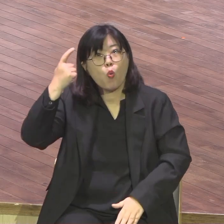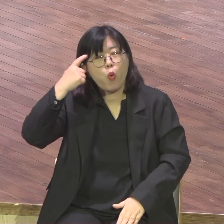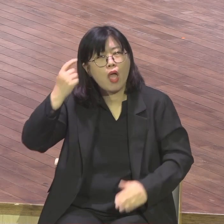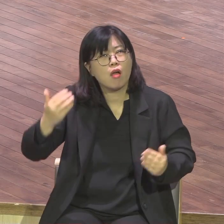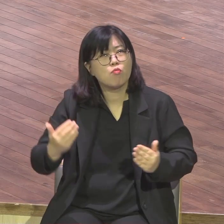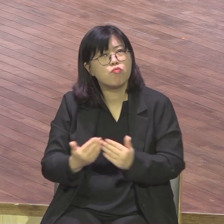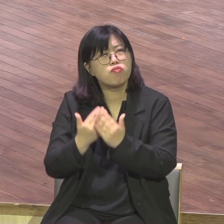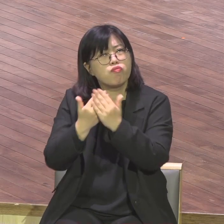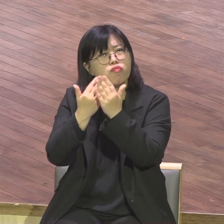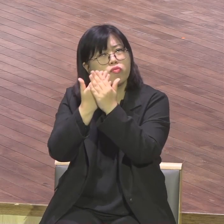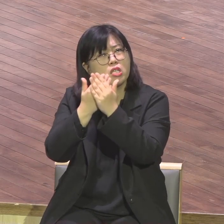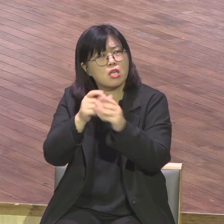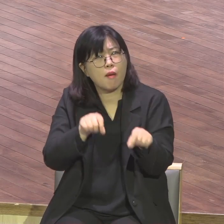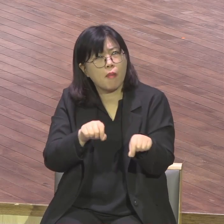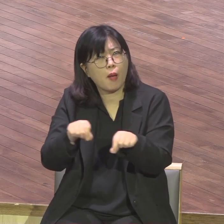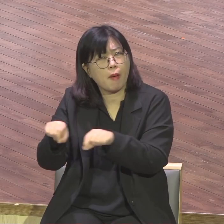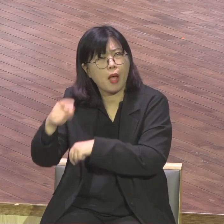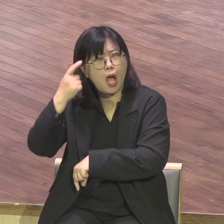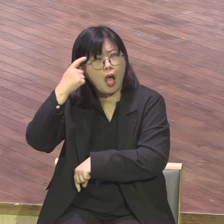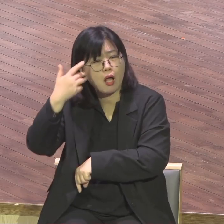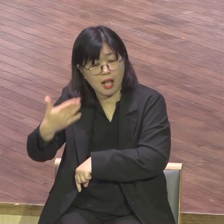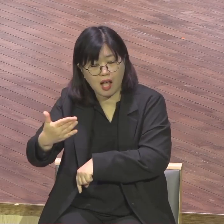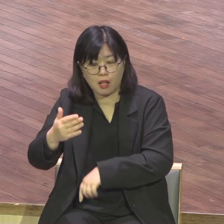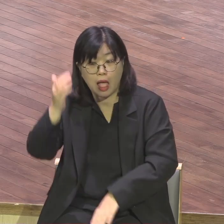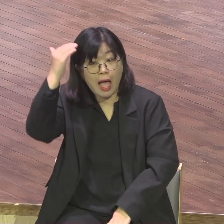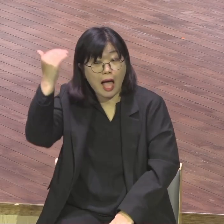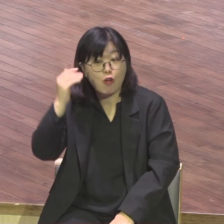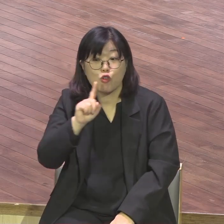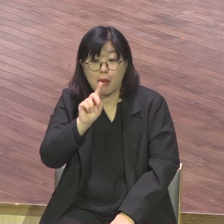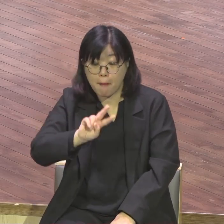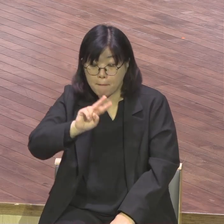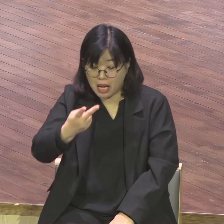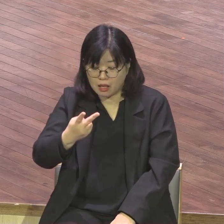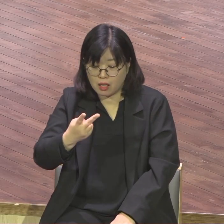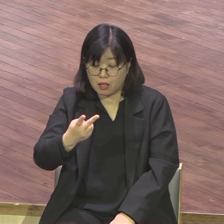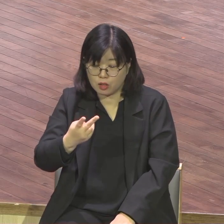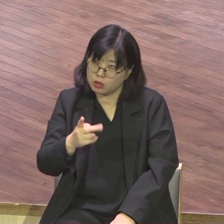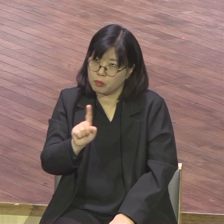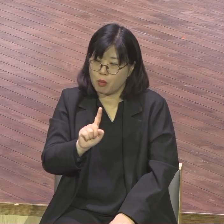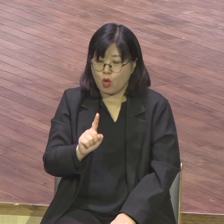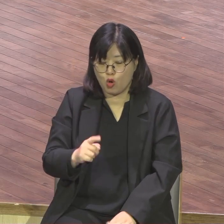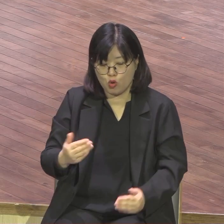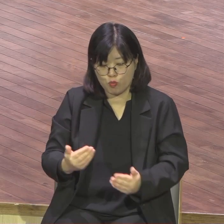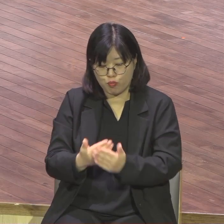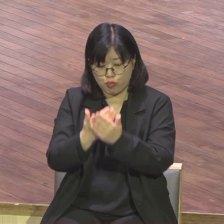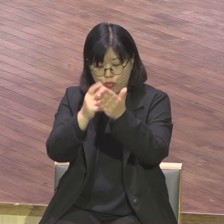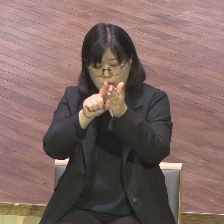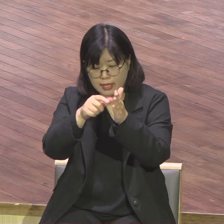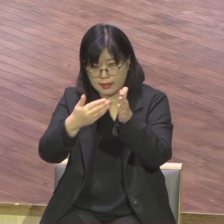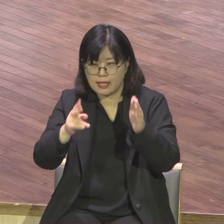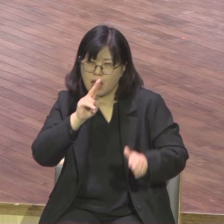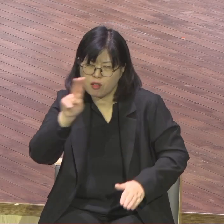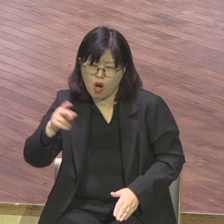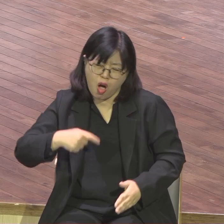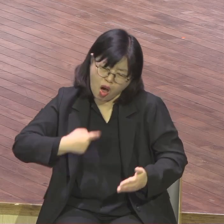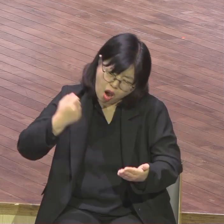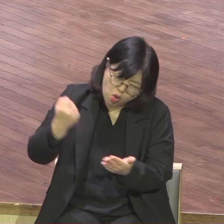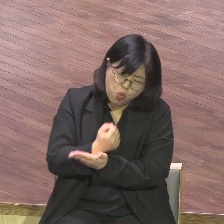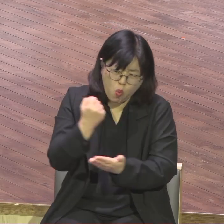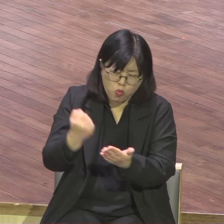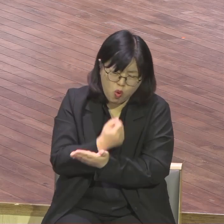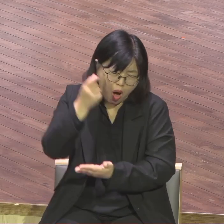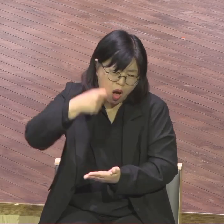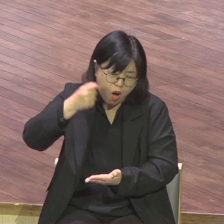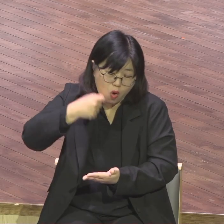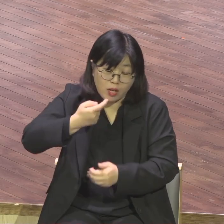우리나라에서는 책을 번역해 부흥의 세대여 통곡하라라는 제목으로 이렇게 번역이 됐는데 이 책에서